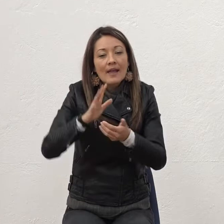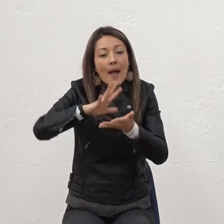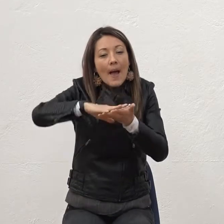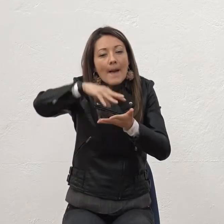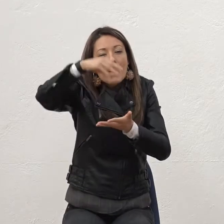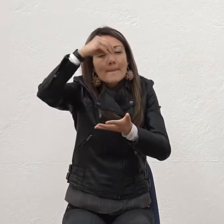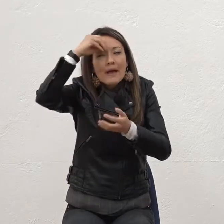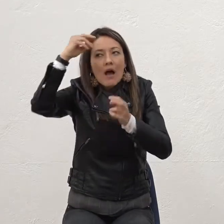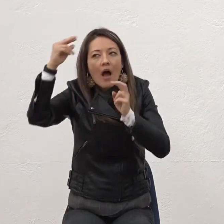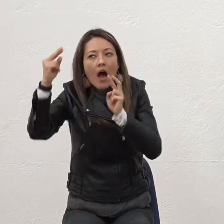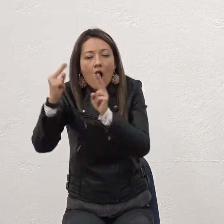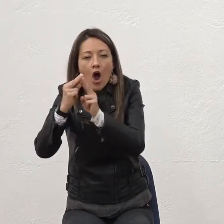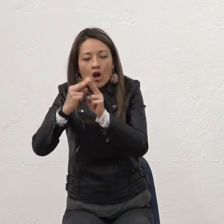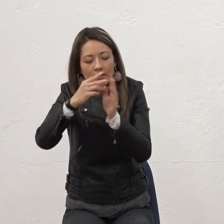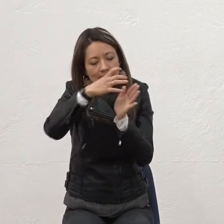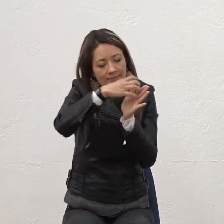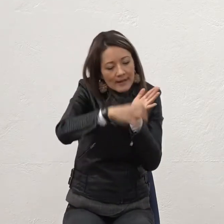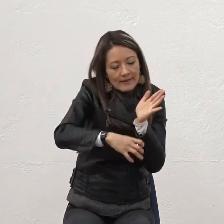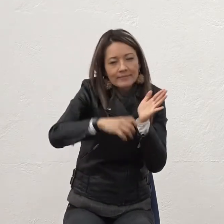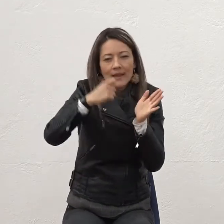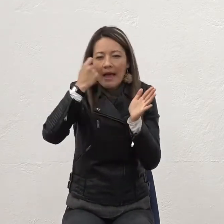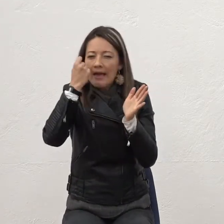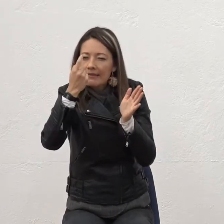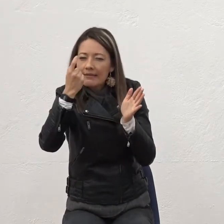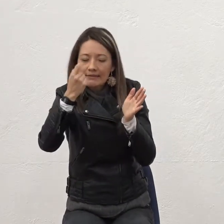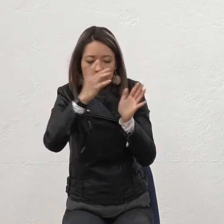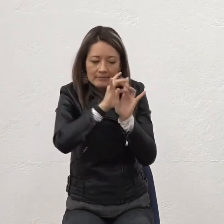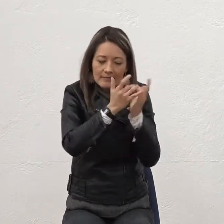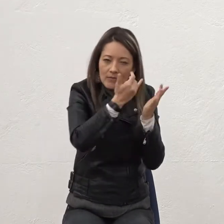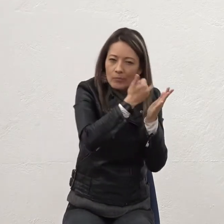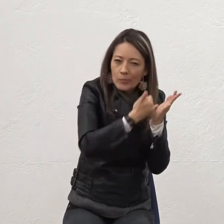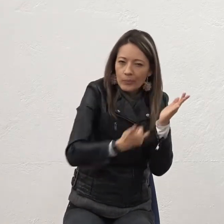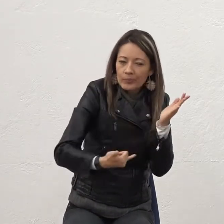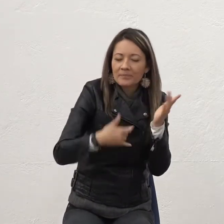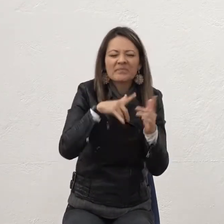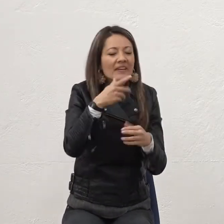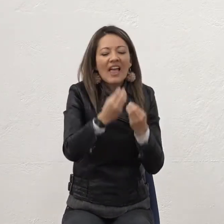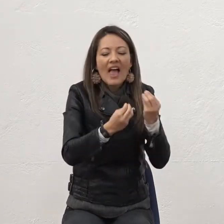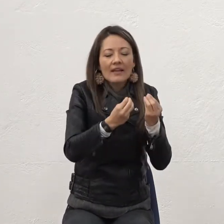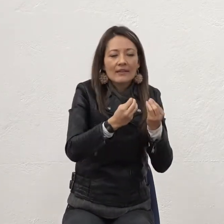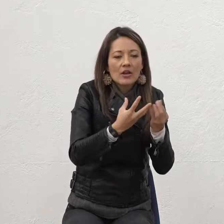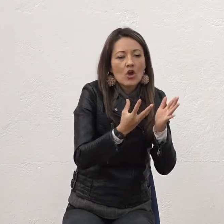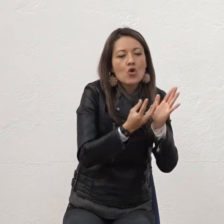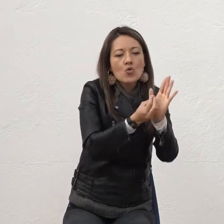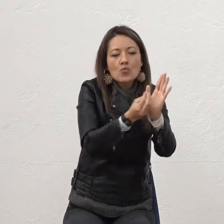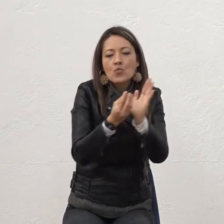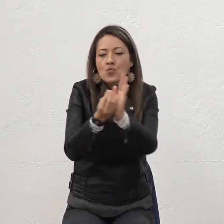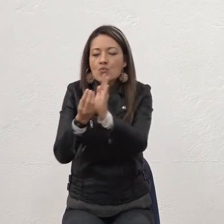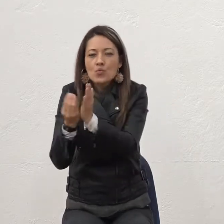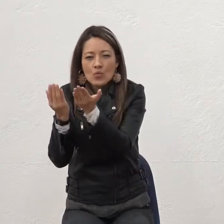aprender a conocer el texto, a entenderlo, y lo que se hace en los grupos en casa.